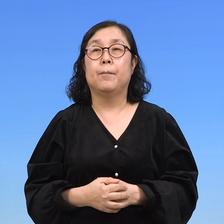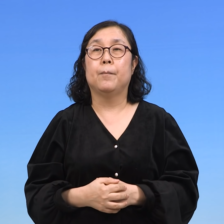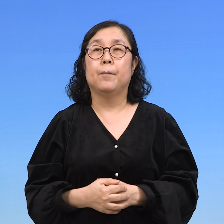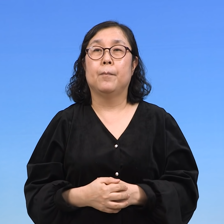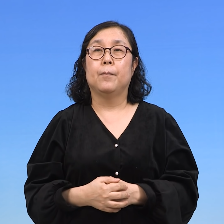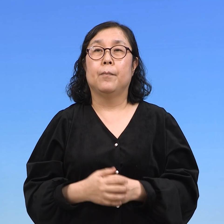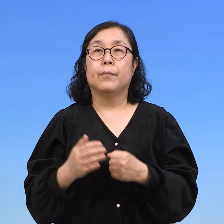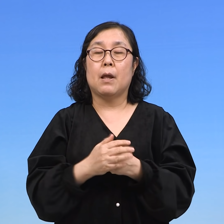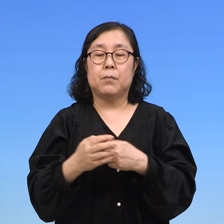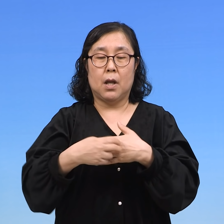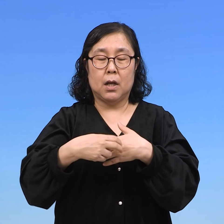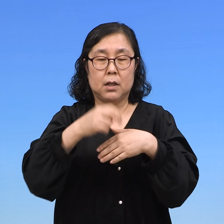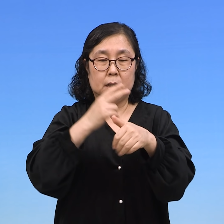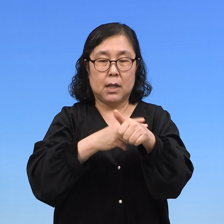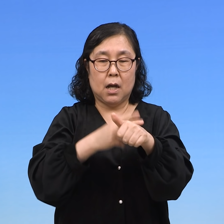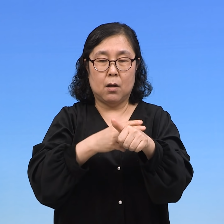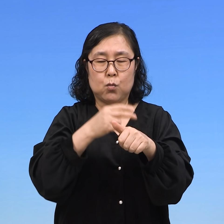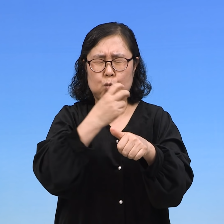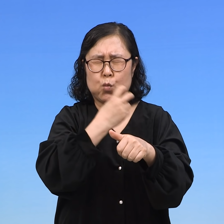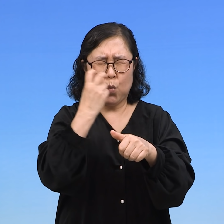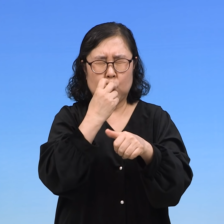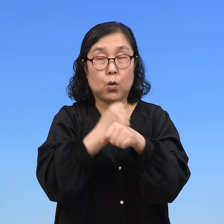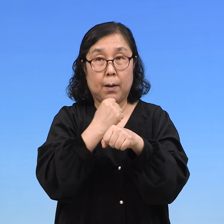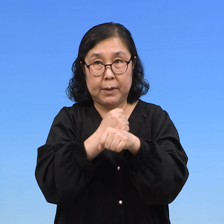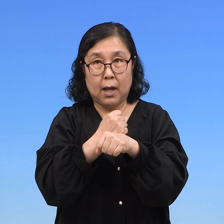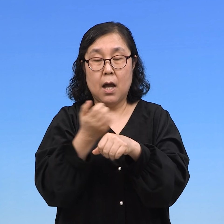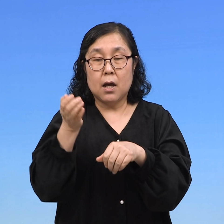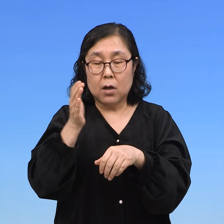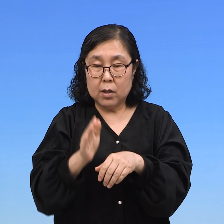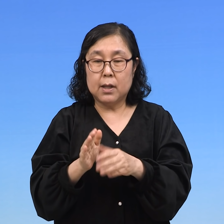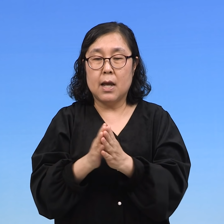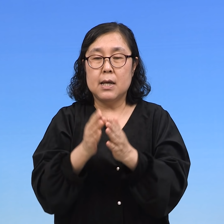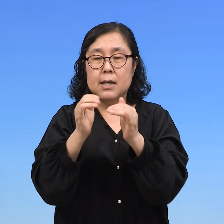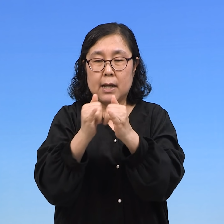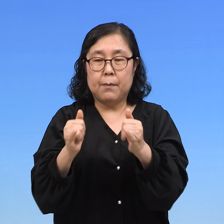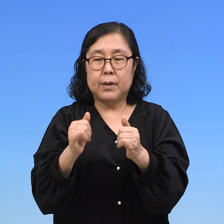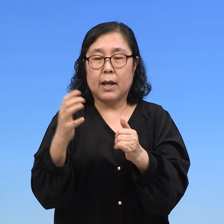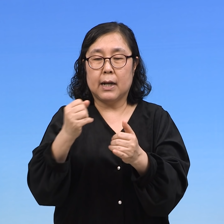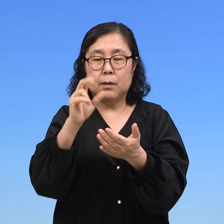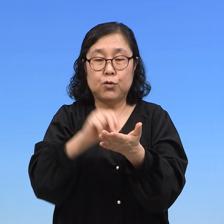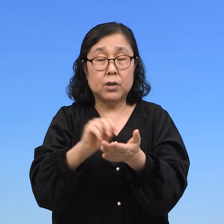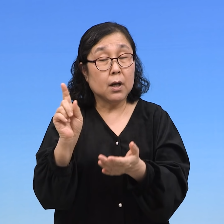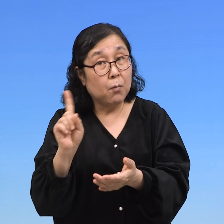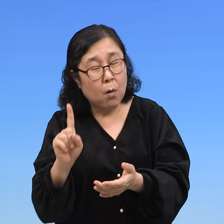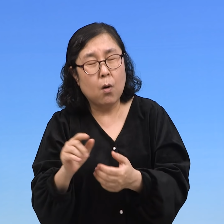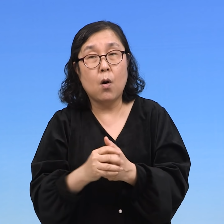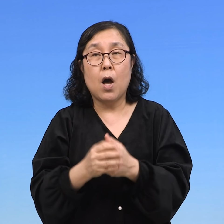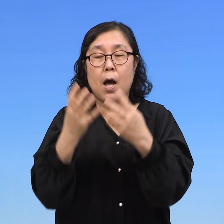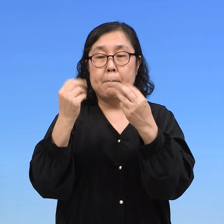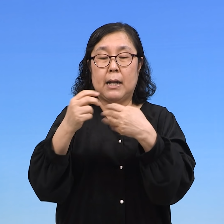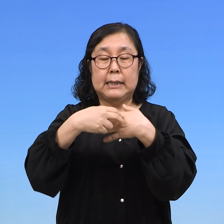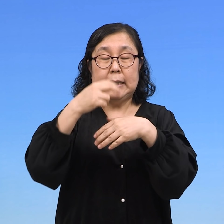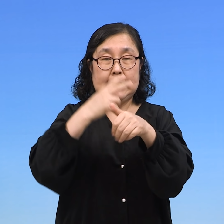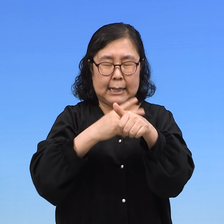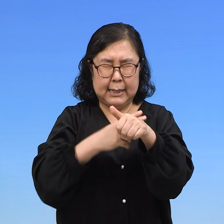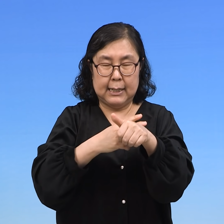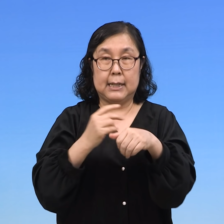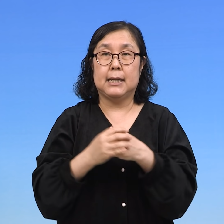당연하죠 그래서 의사가 된 거 아닙니까 그런데 이런 똑똑한 의사들이 가진 문제가 뭐냐 하면요 많은